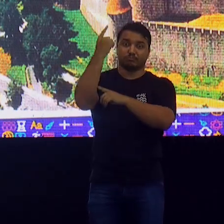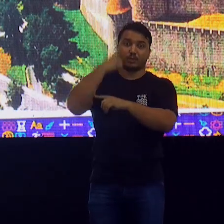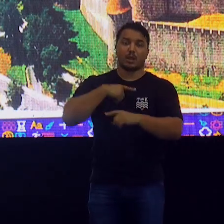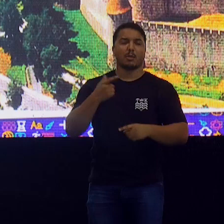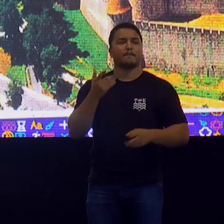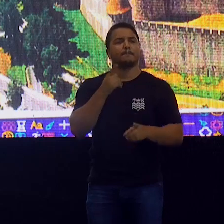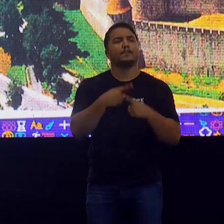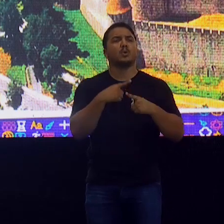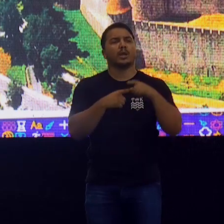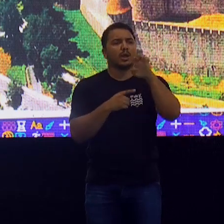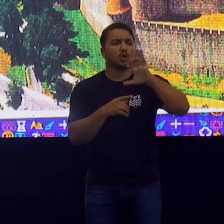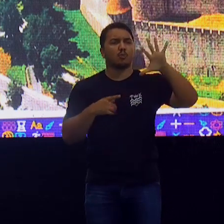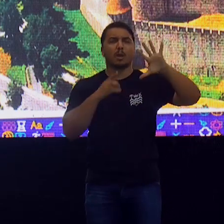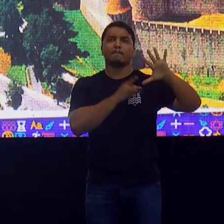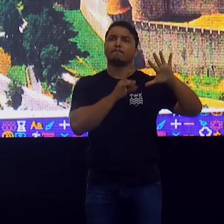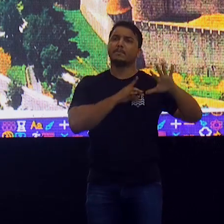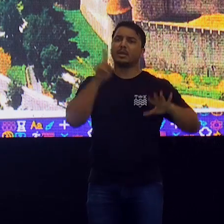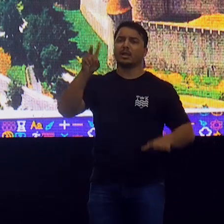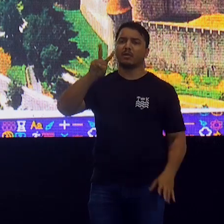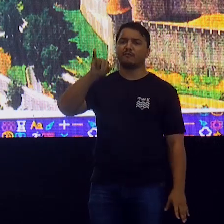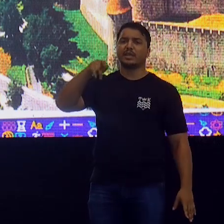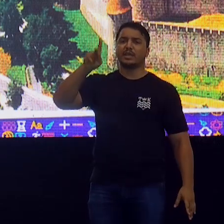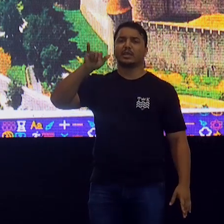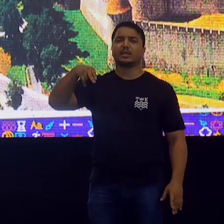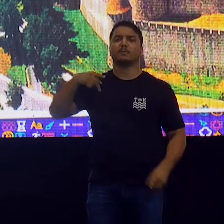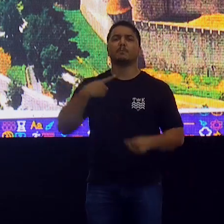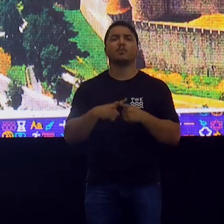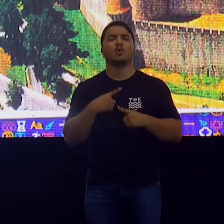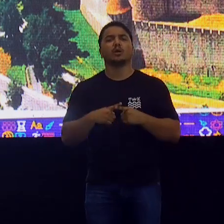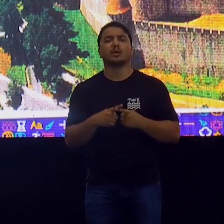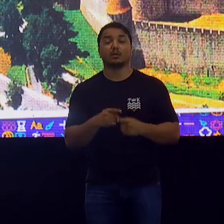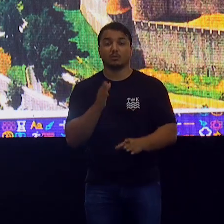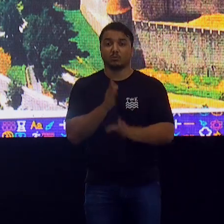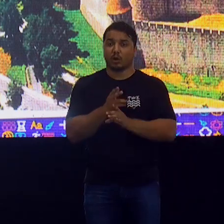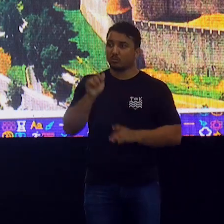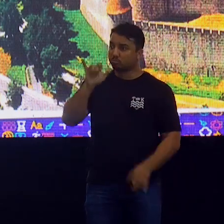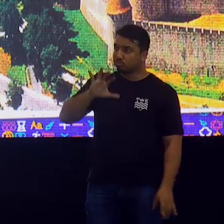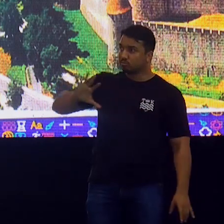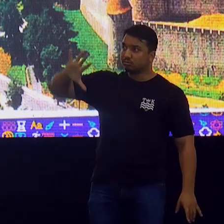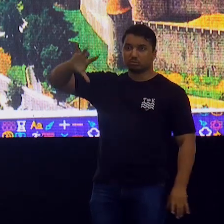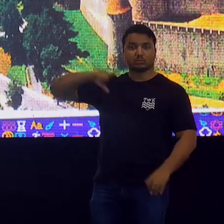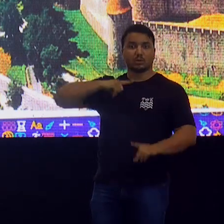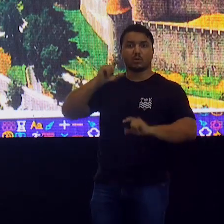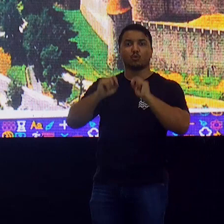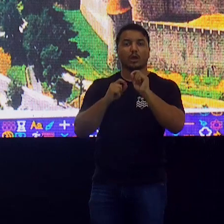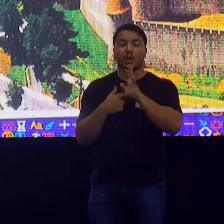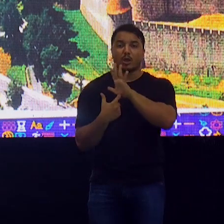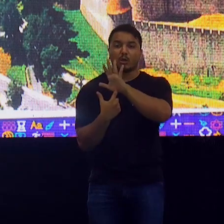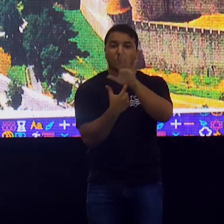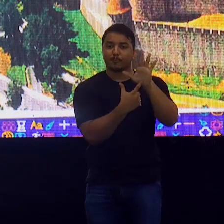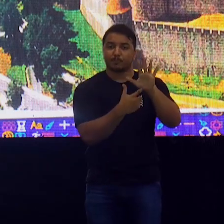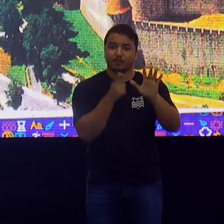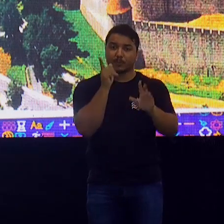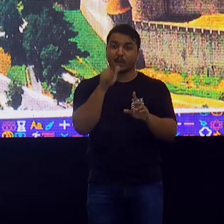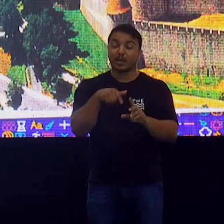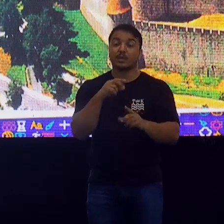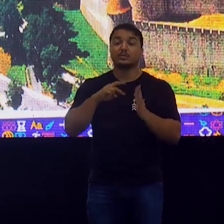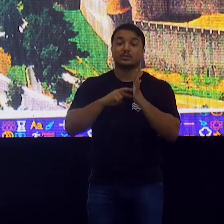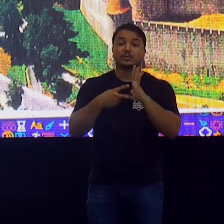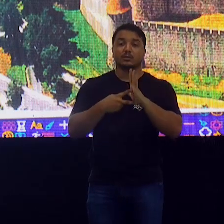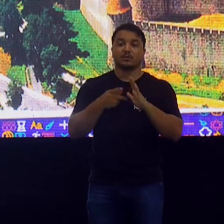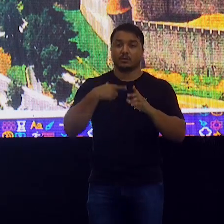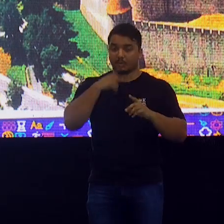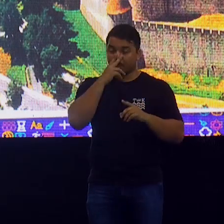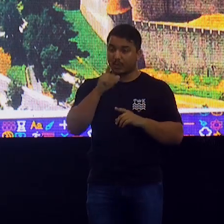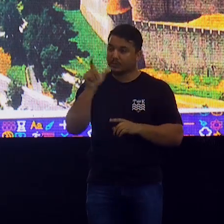o europeu tinha tanto medo do viking? Porque a imagem do viking foi criada, a representação